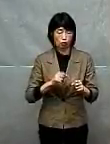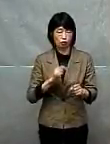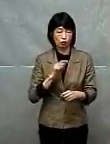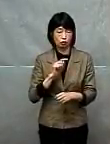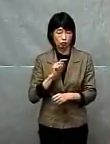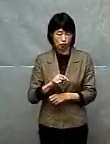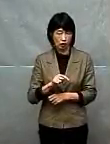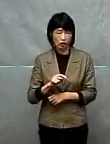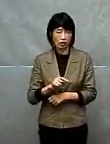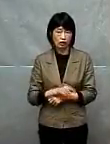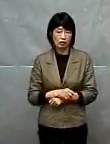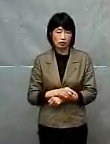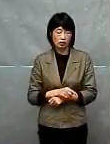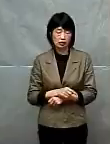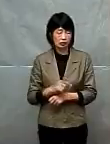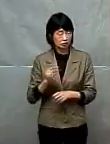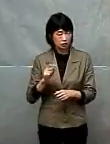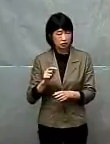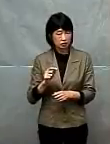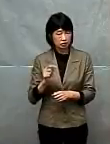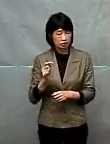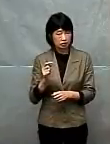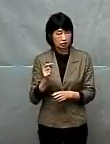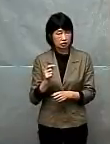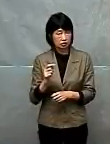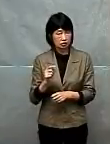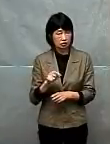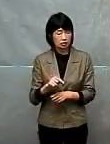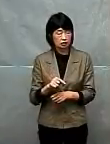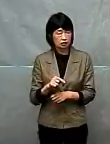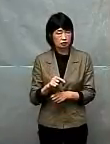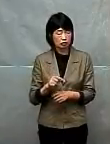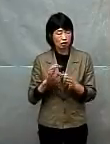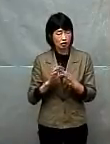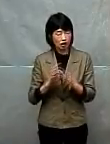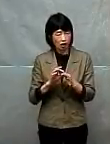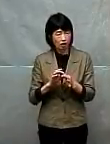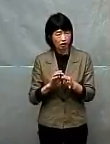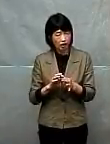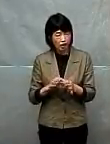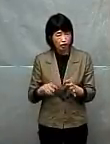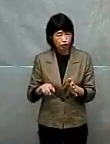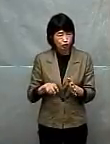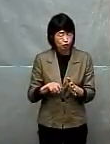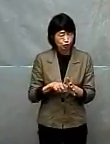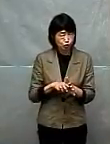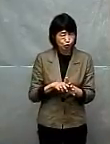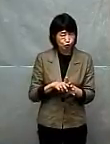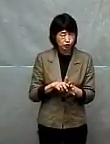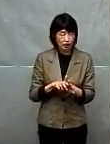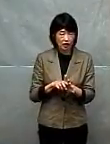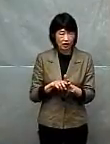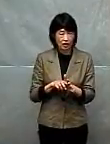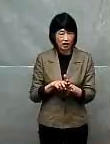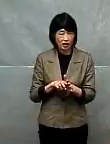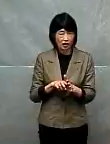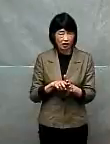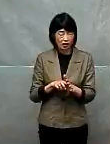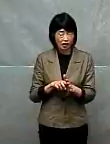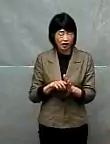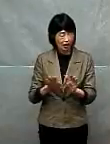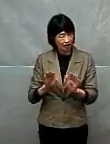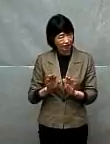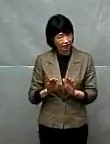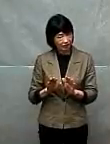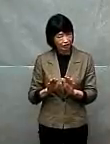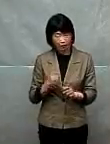っと関連付けられたっていうのもちょっと言葉がおかしいかもしれません